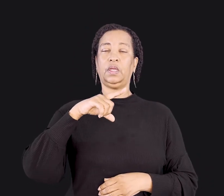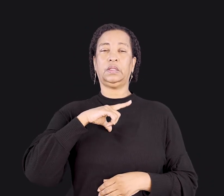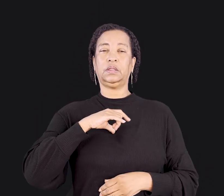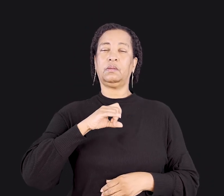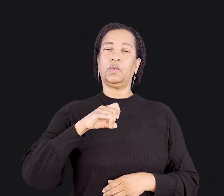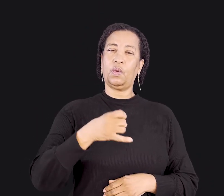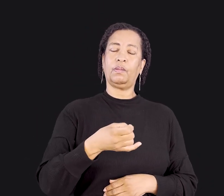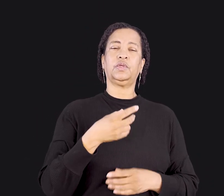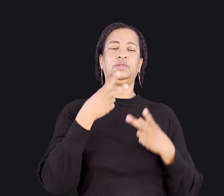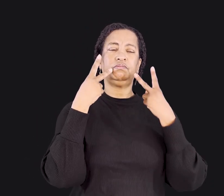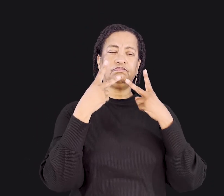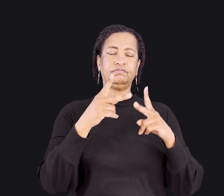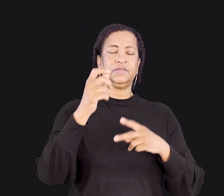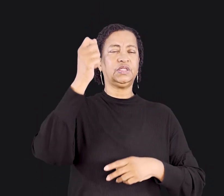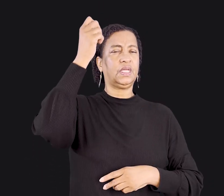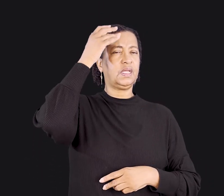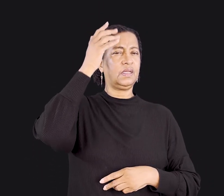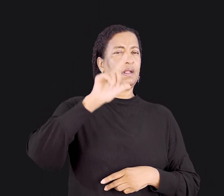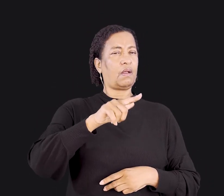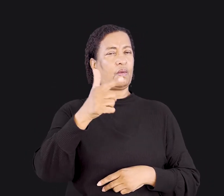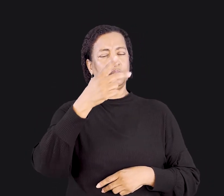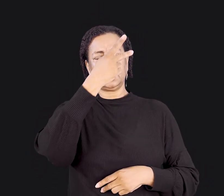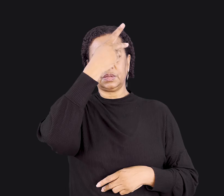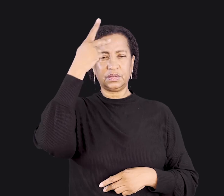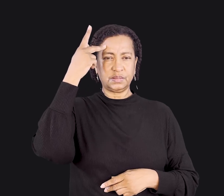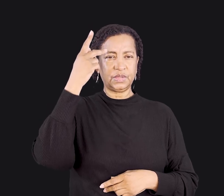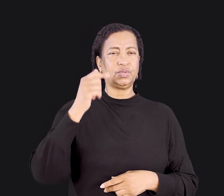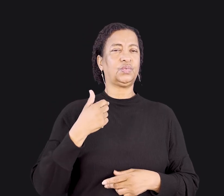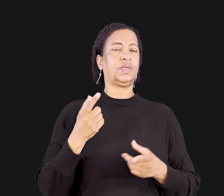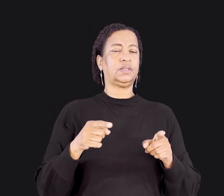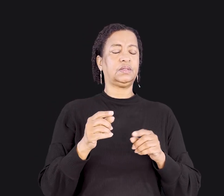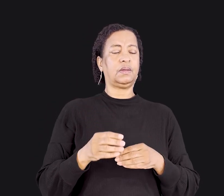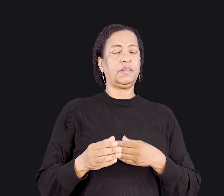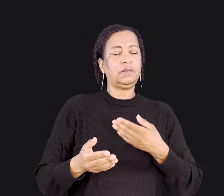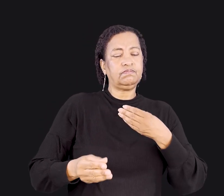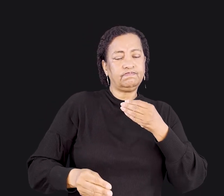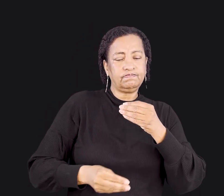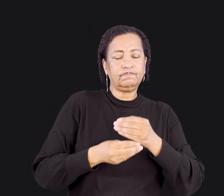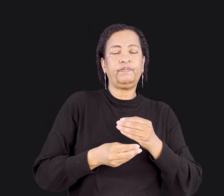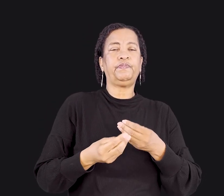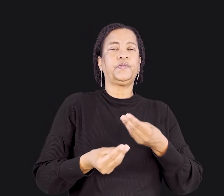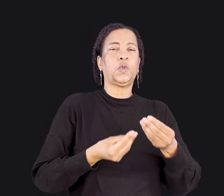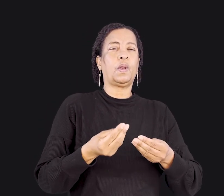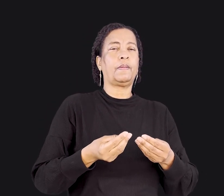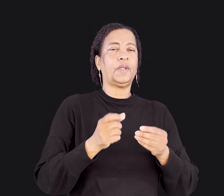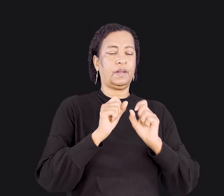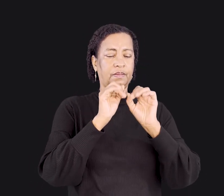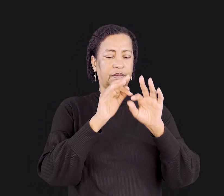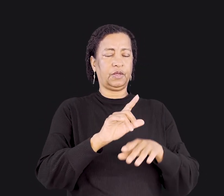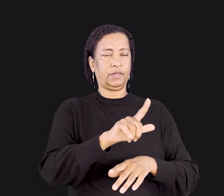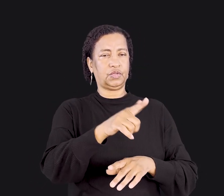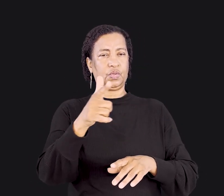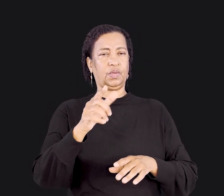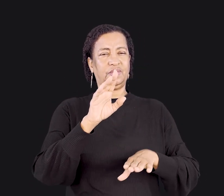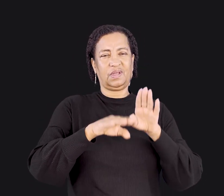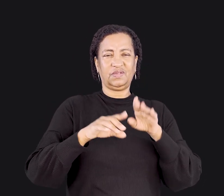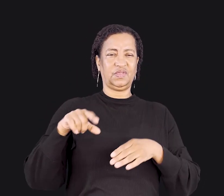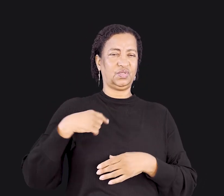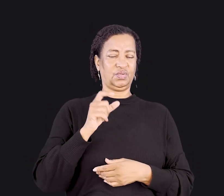de ministrar graça a outras pessoas e colaborar para a edificação de outros. Às vezes nossas palavras